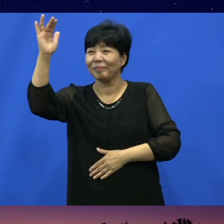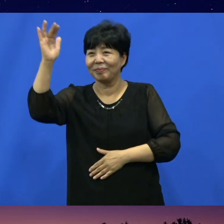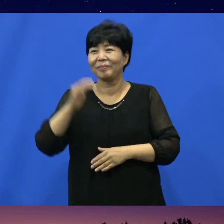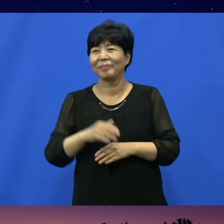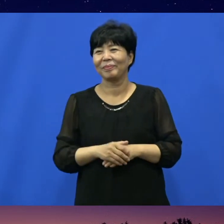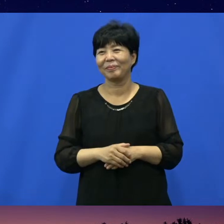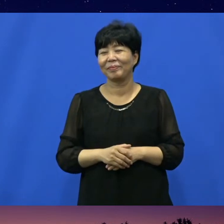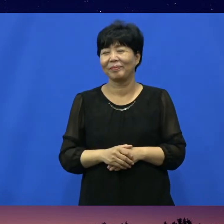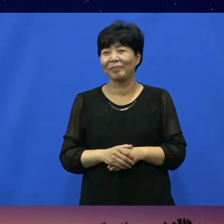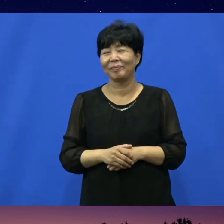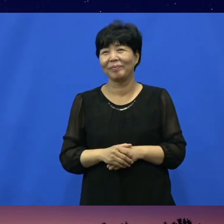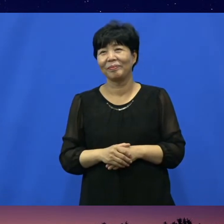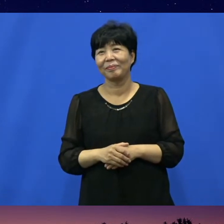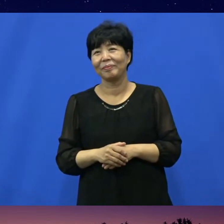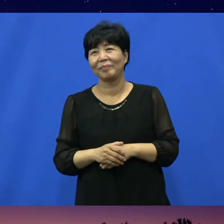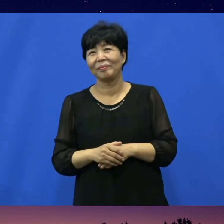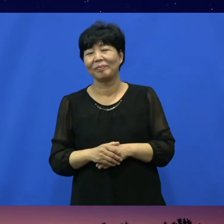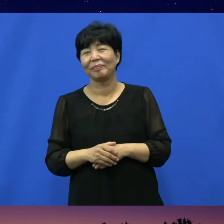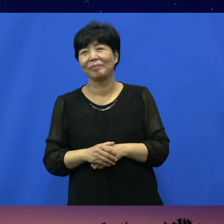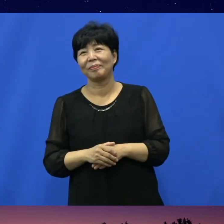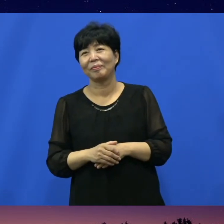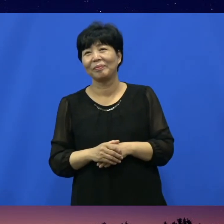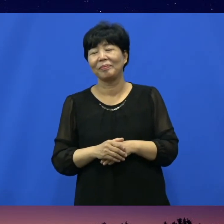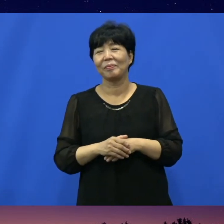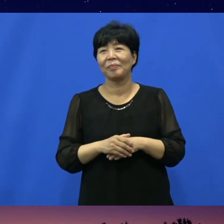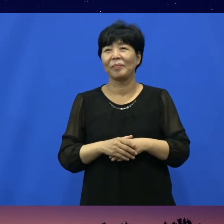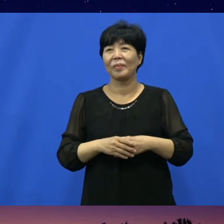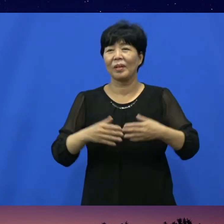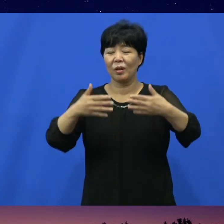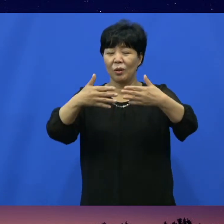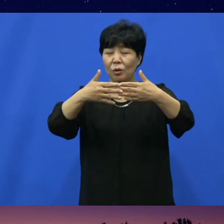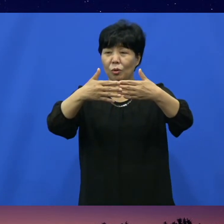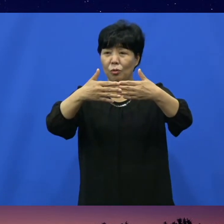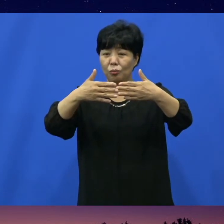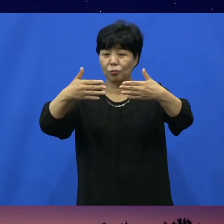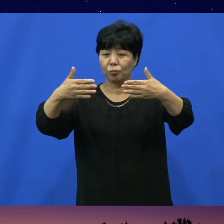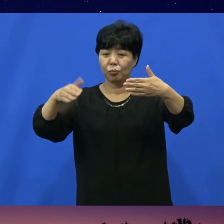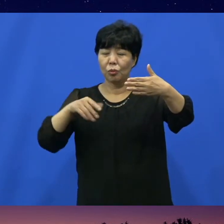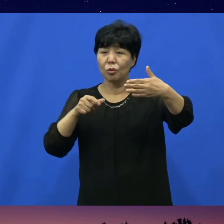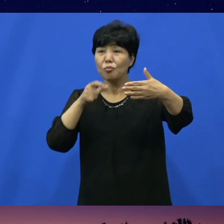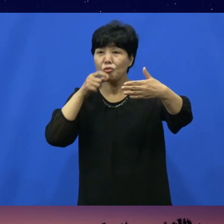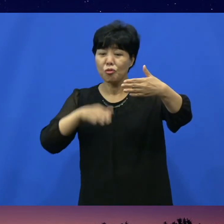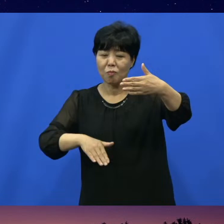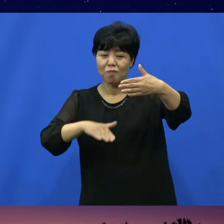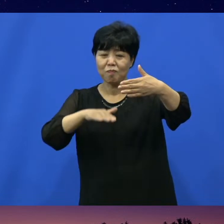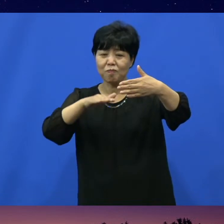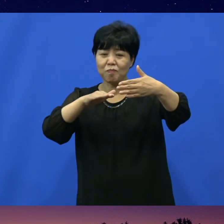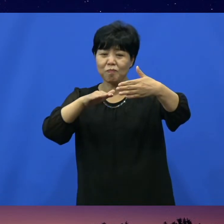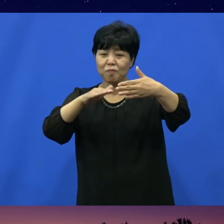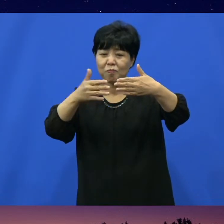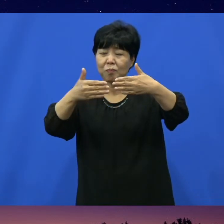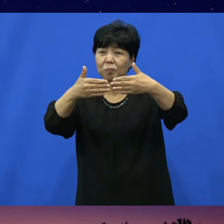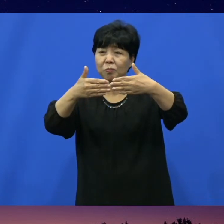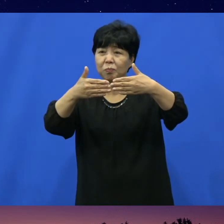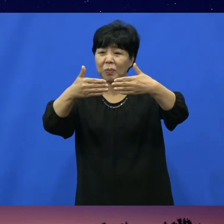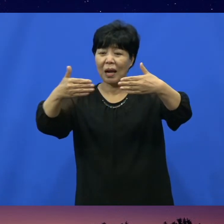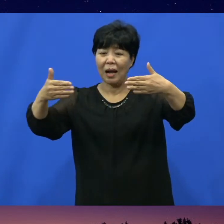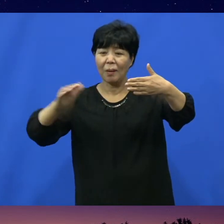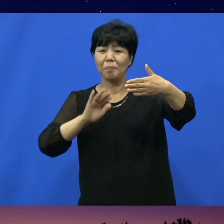댐에 물이 꽉 고여 있어서 댐에 수문만 열면 막 쏟아질 것처럼 준비되어